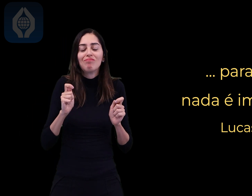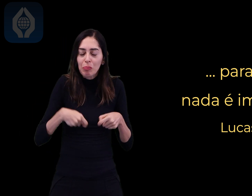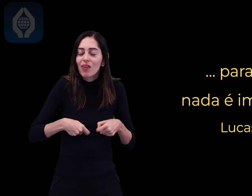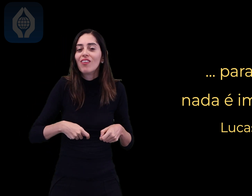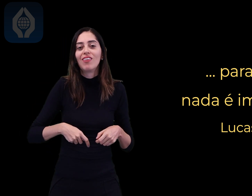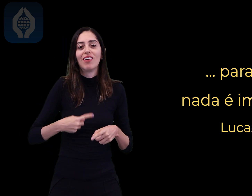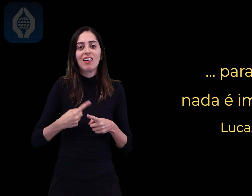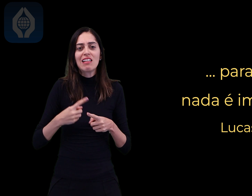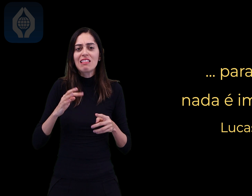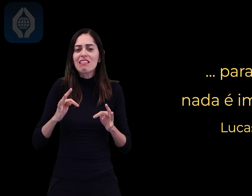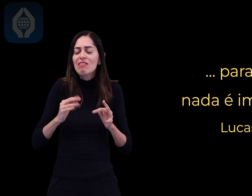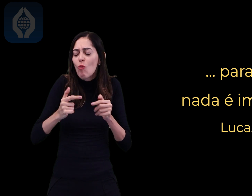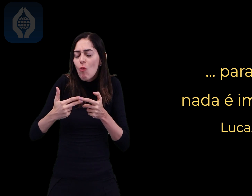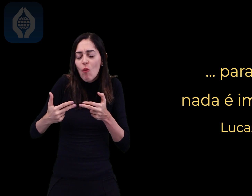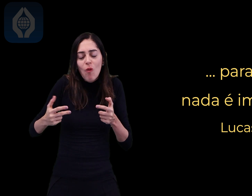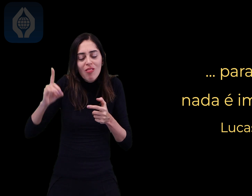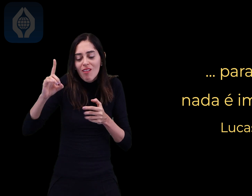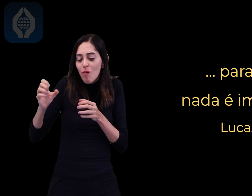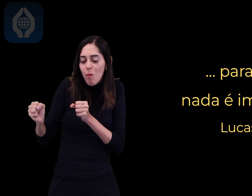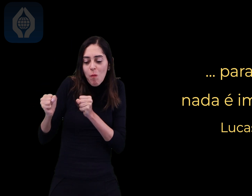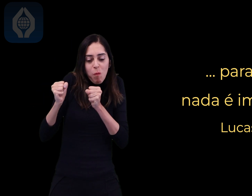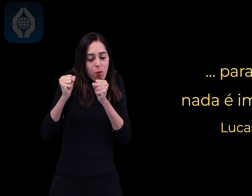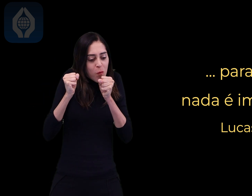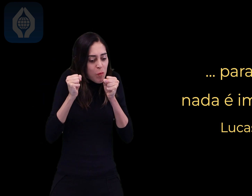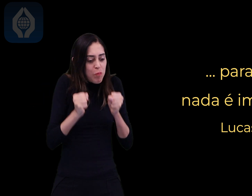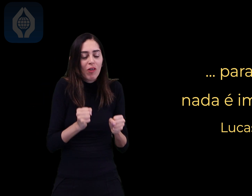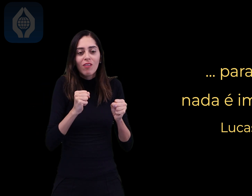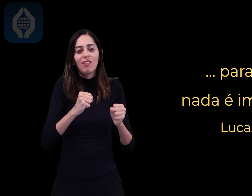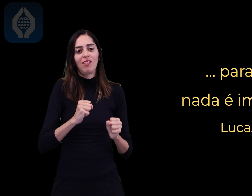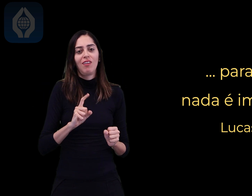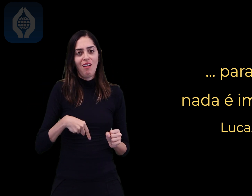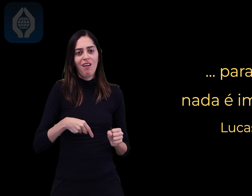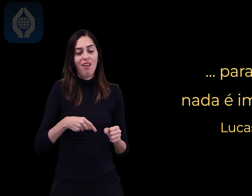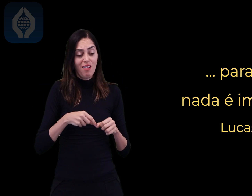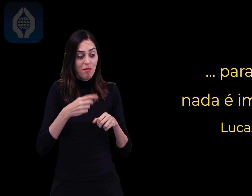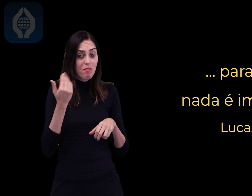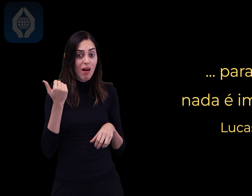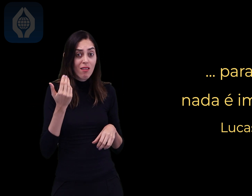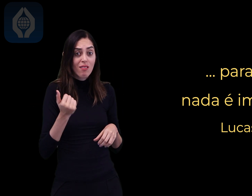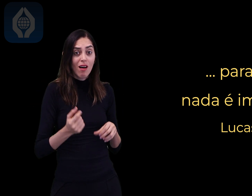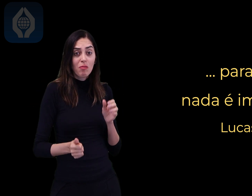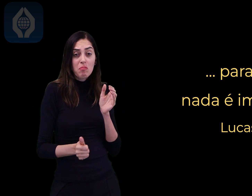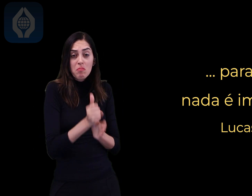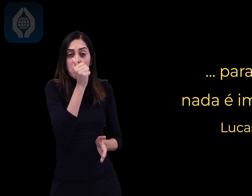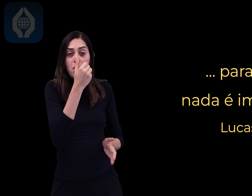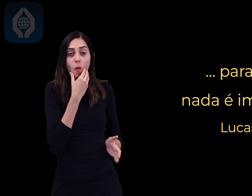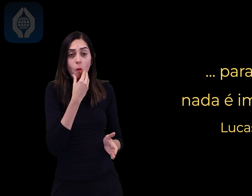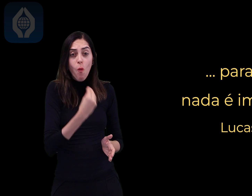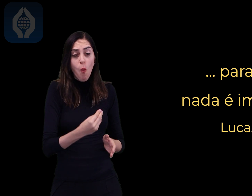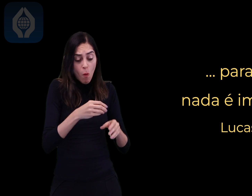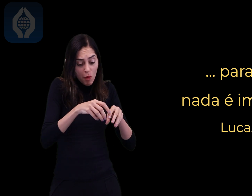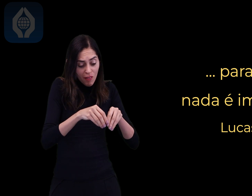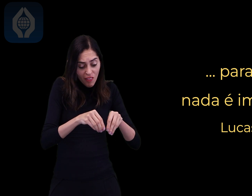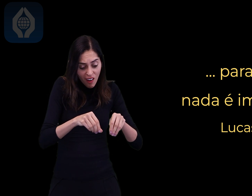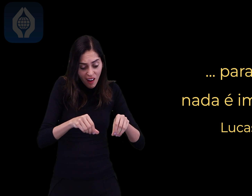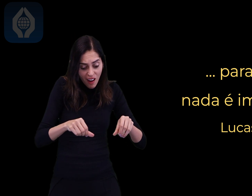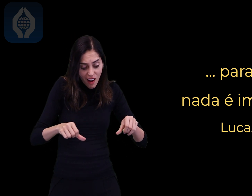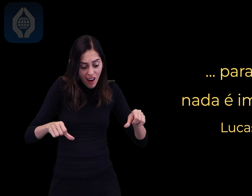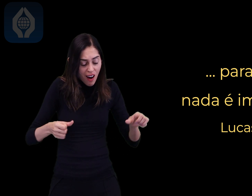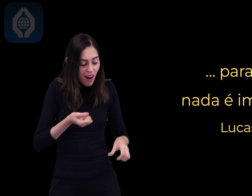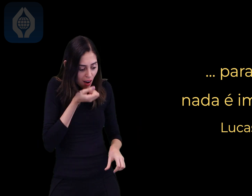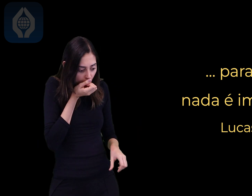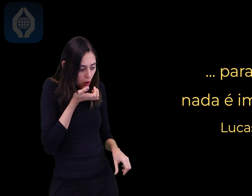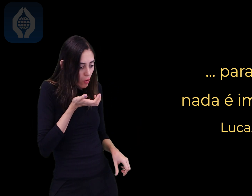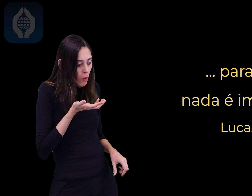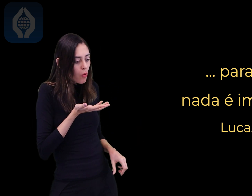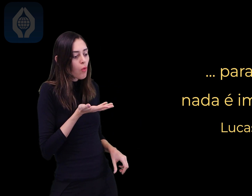terra, e é Deus quem dá vida a todas as pessoas. Não era difícil para Deus dar esse filho a Maria sem